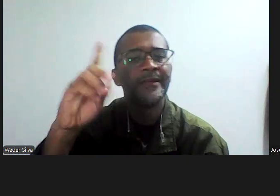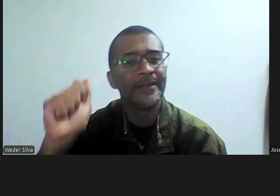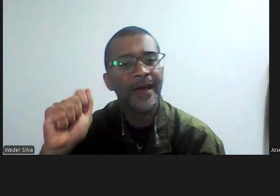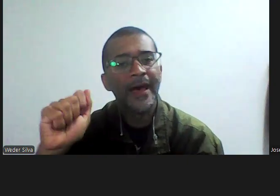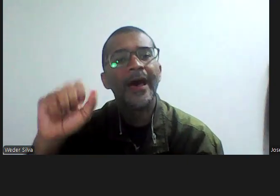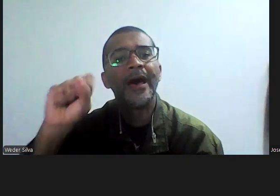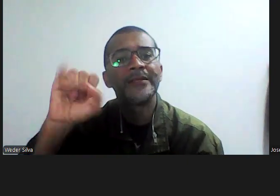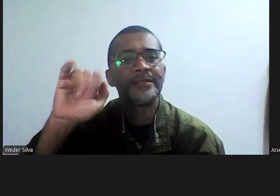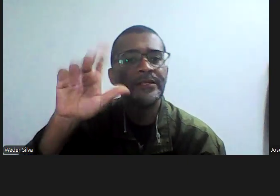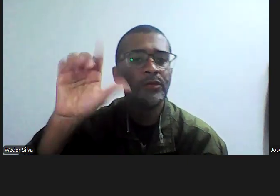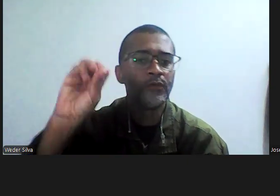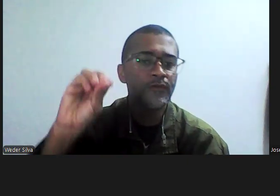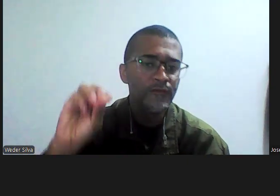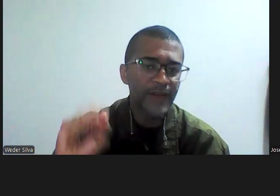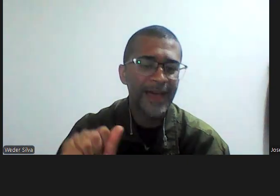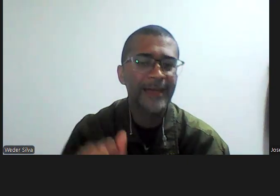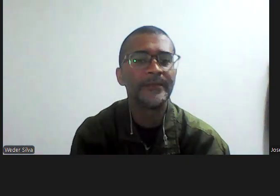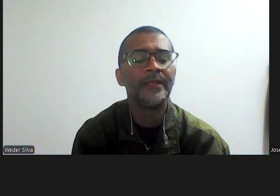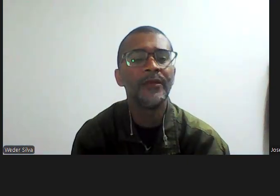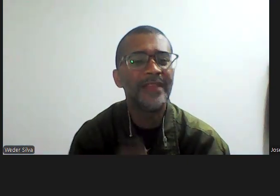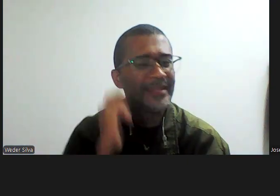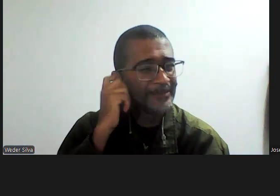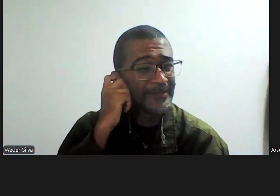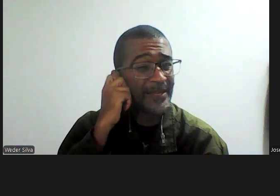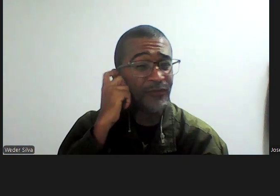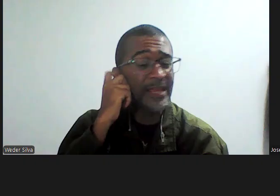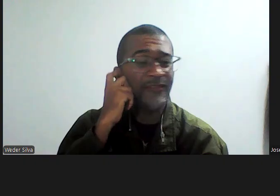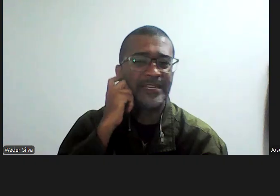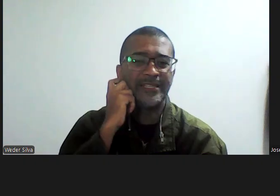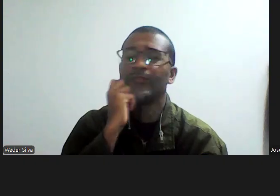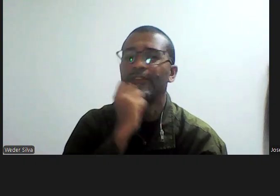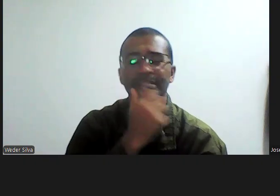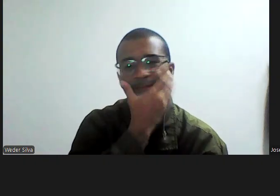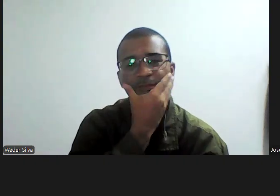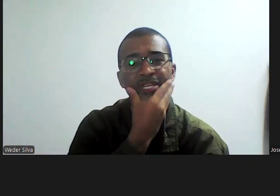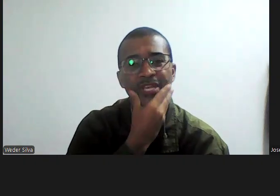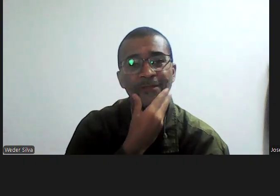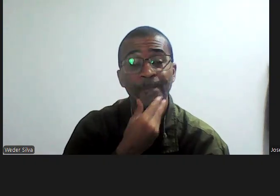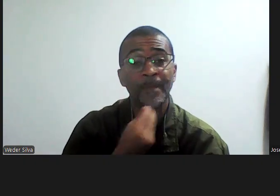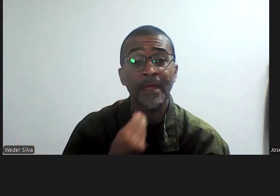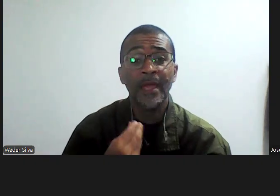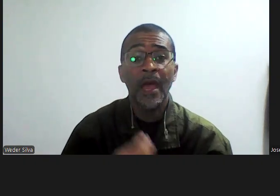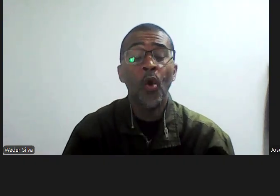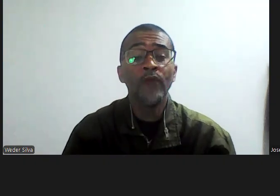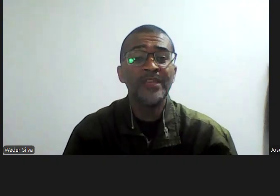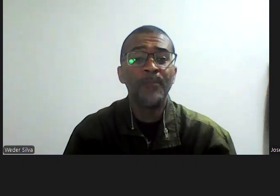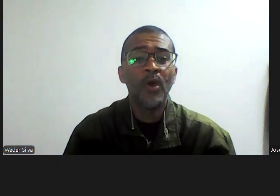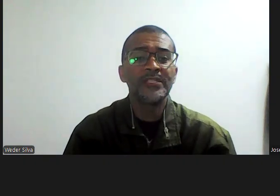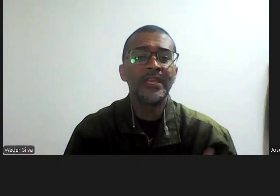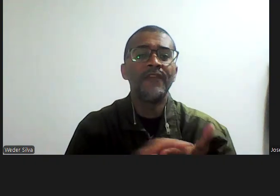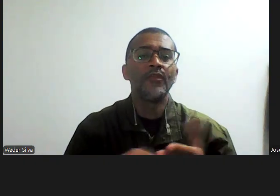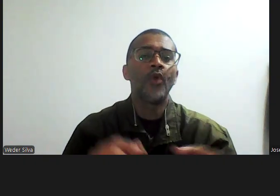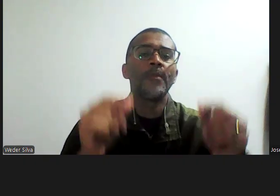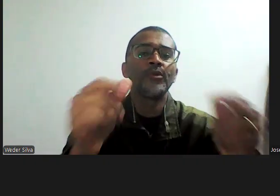Barbosa da Silva. Então entenda, eu vou ter que fazer, não tem que fazer, não tem jeito. Ou você